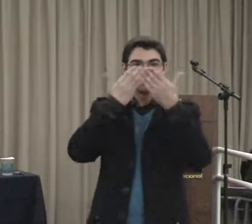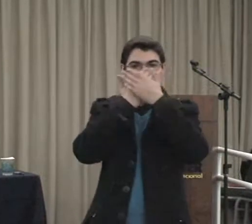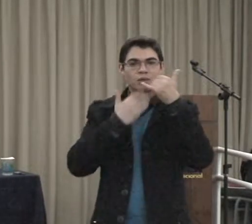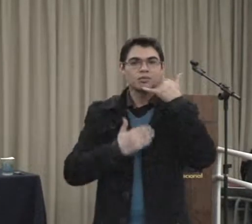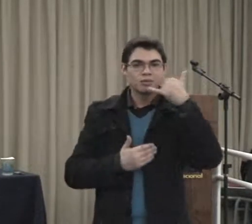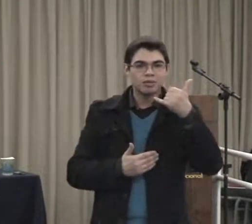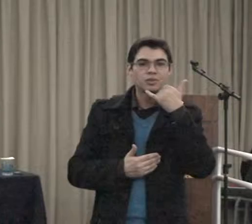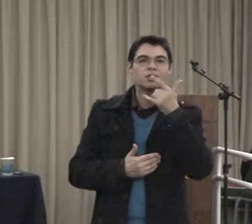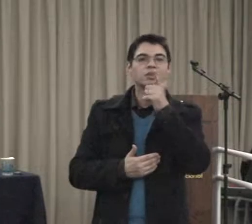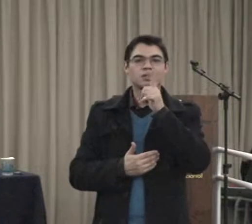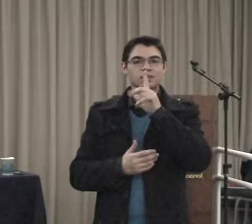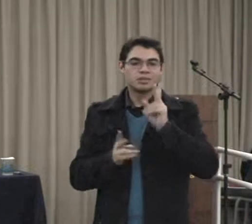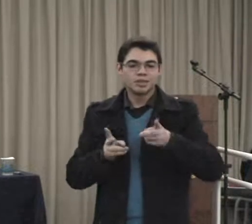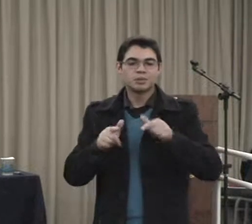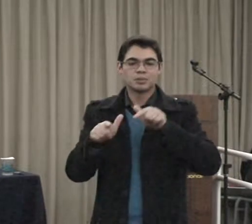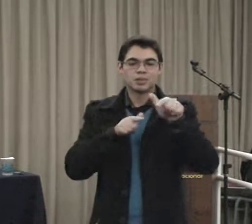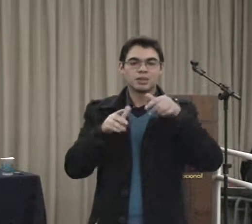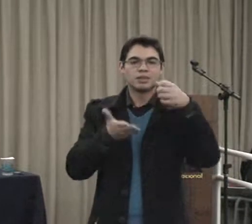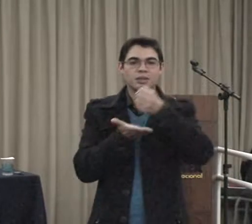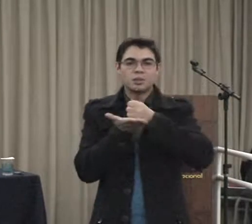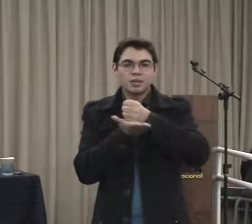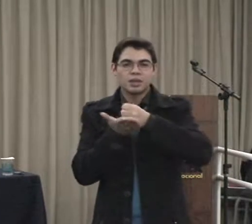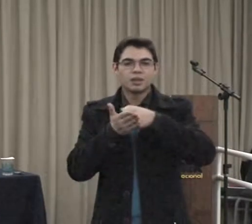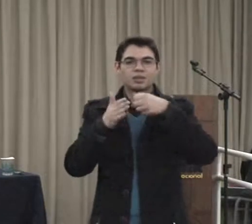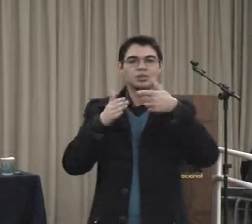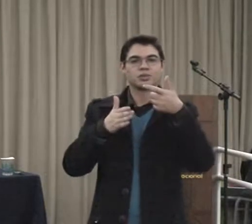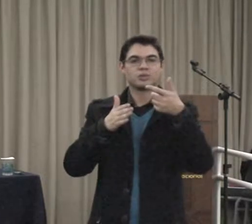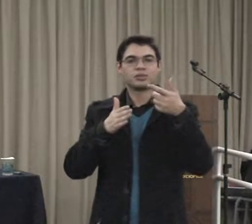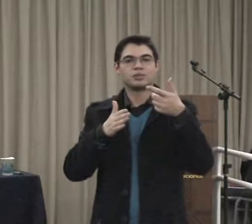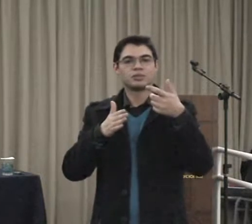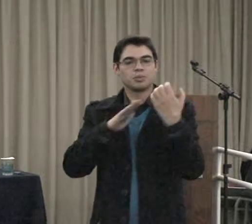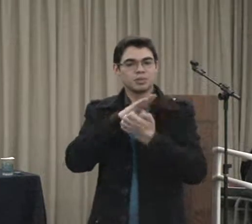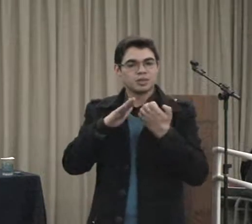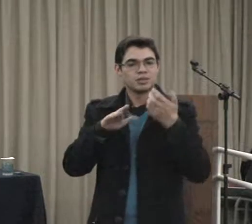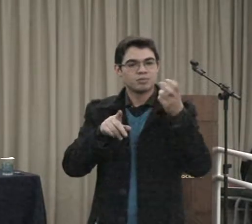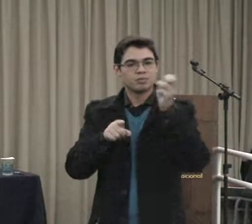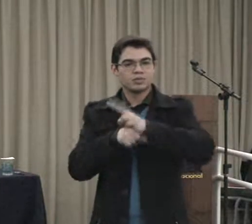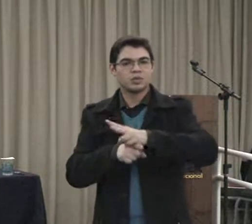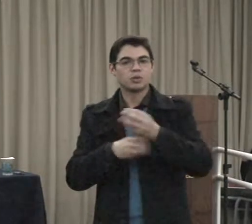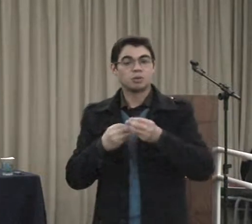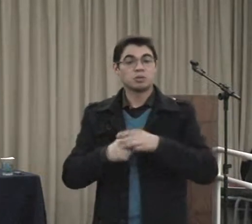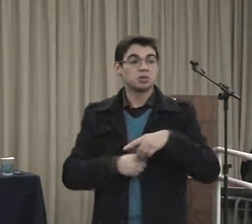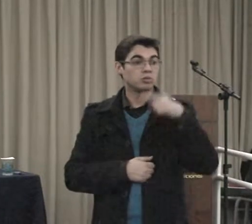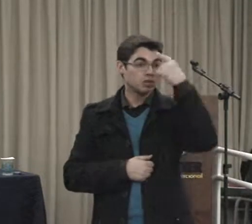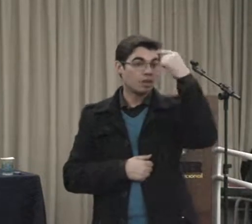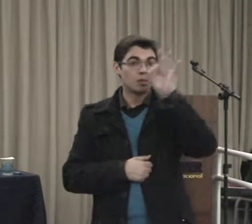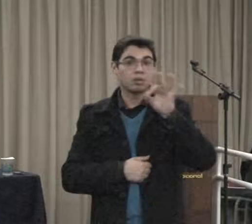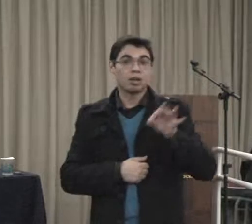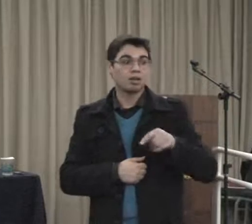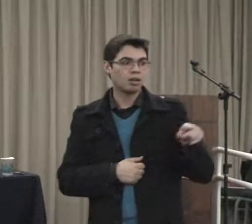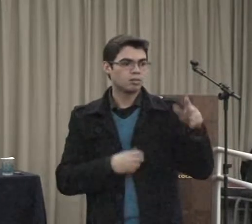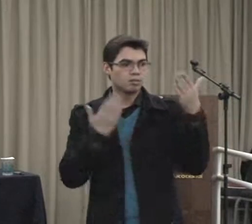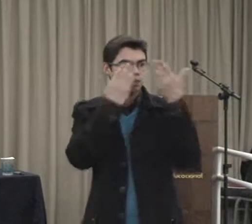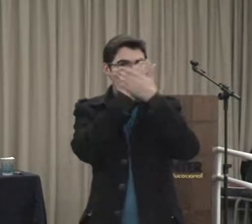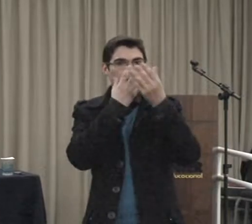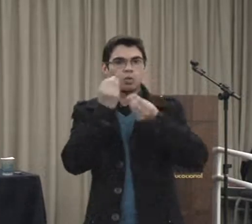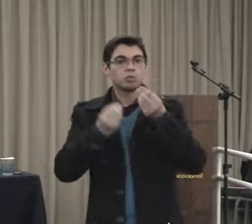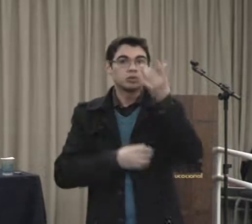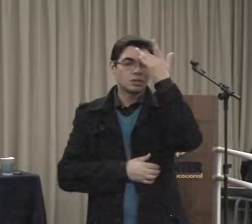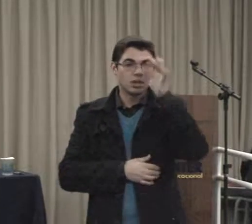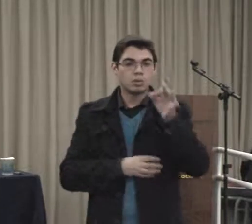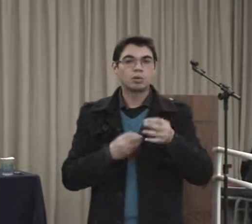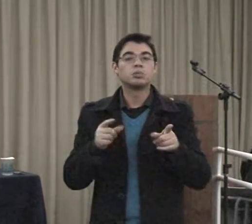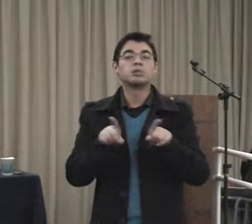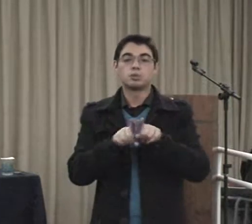entregando remédio, né? Selecionando remédio para vocês, através de uma pessoa cega, e nem sabia que essa pessoa era cega. Assim os bancos